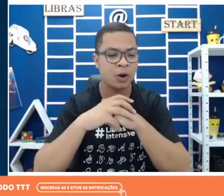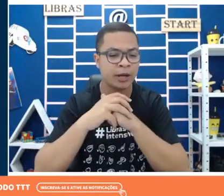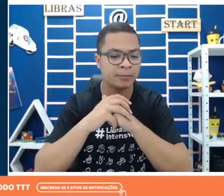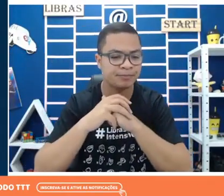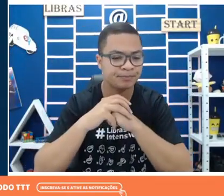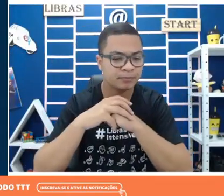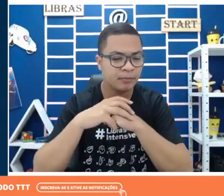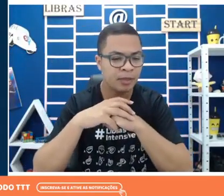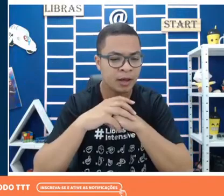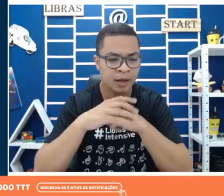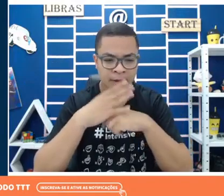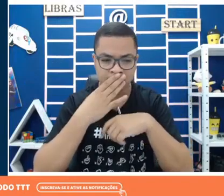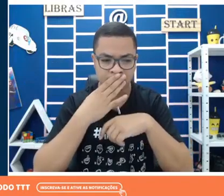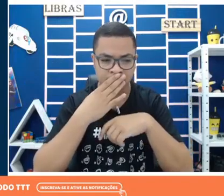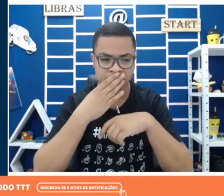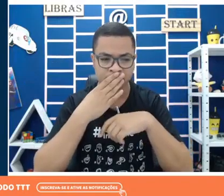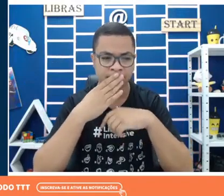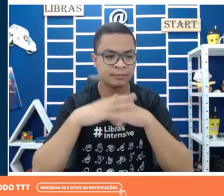vice-versa, ok?